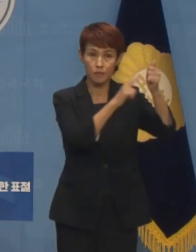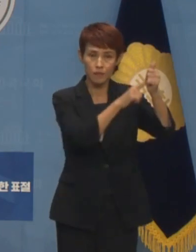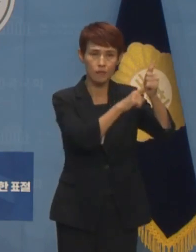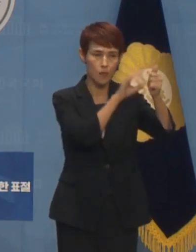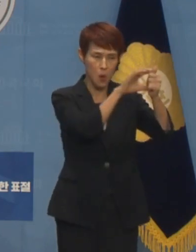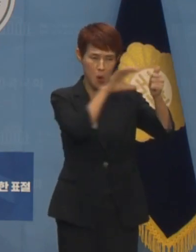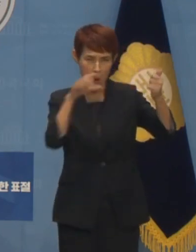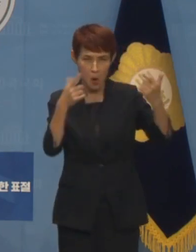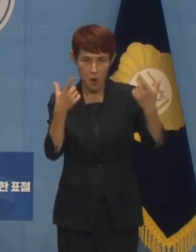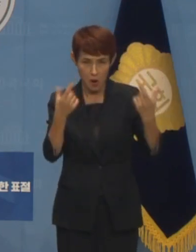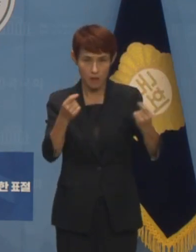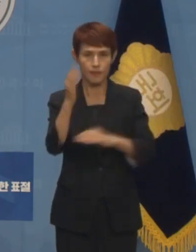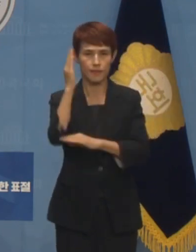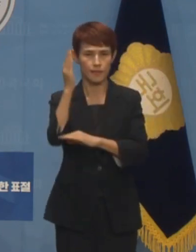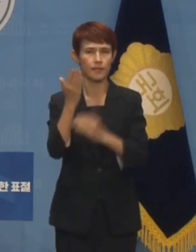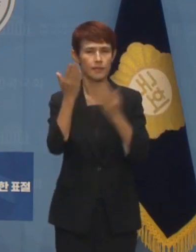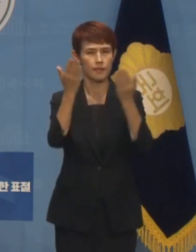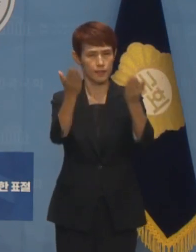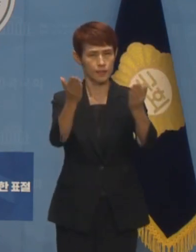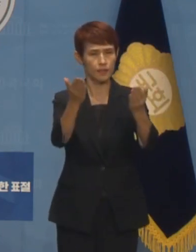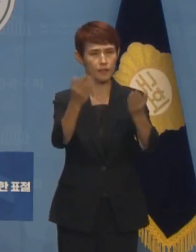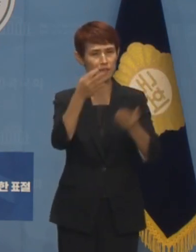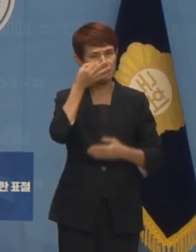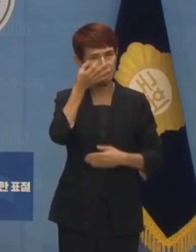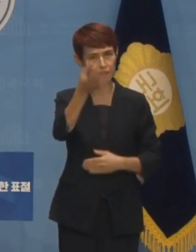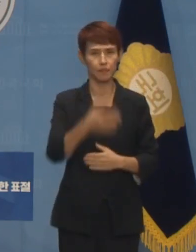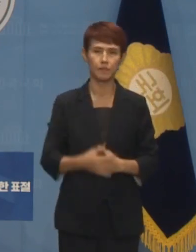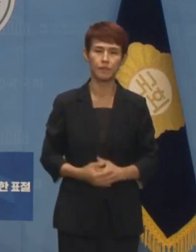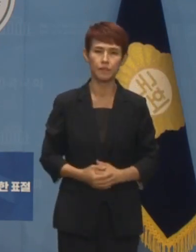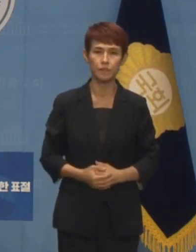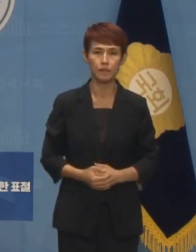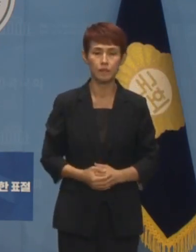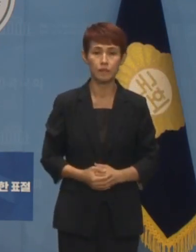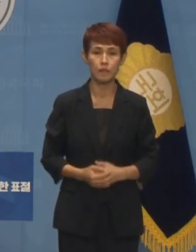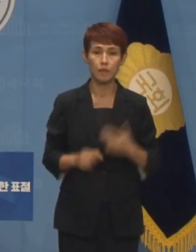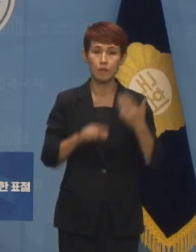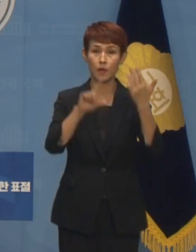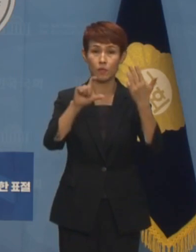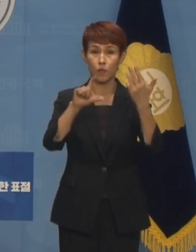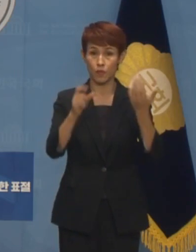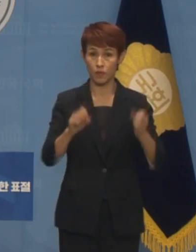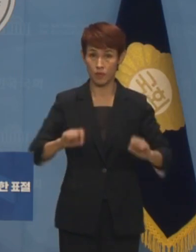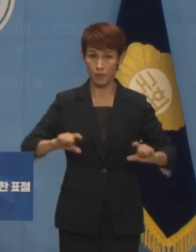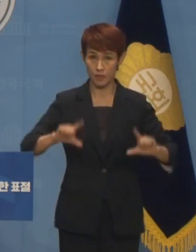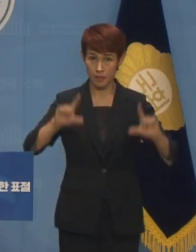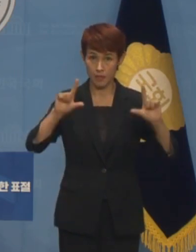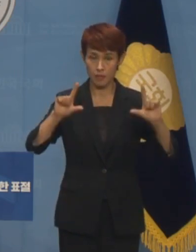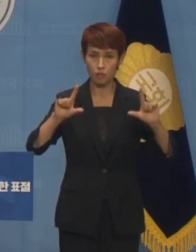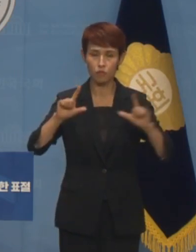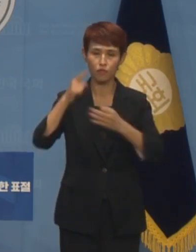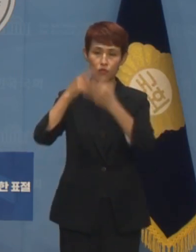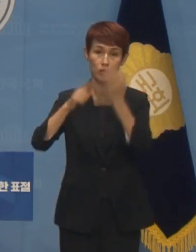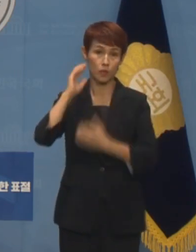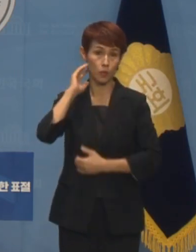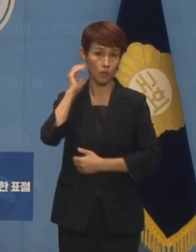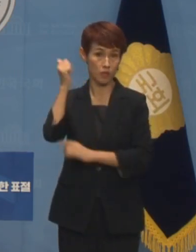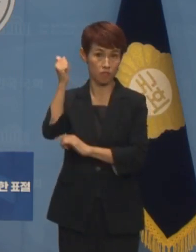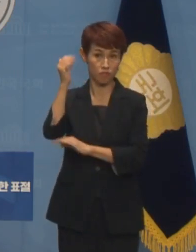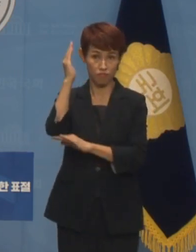내용으로 기자회견을 시작하겠습니다. 지난 8월 15일 윤석열